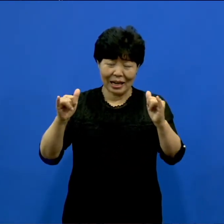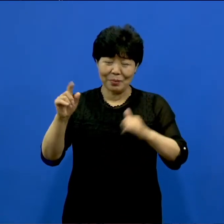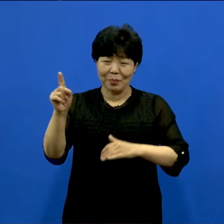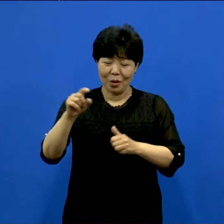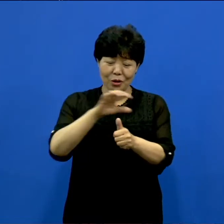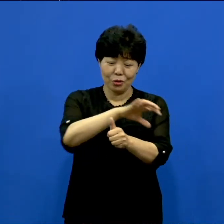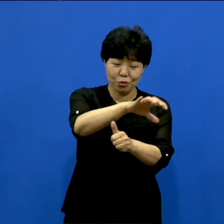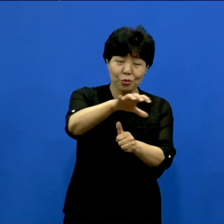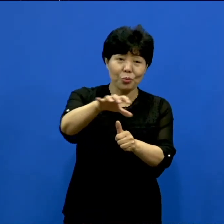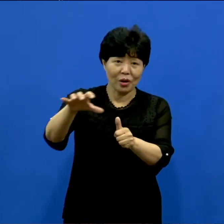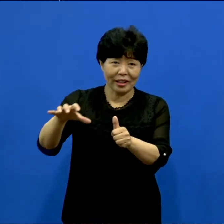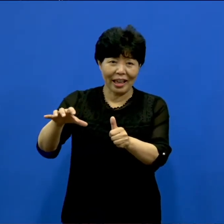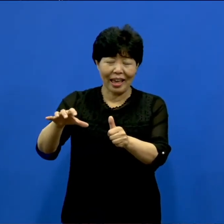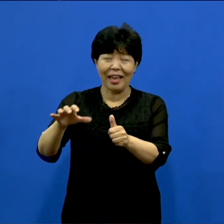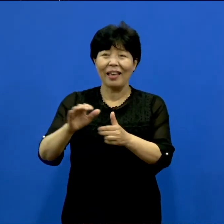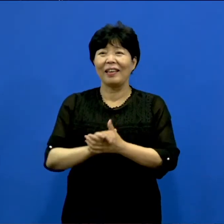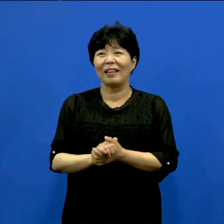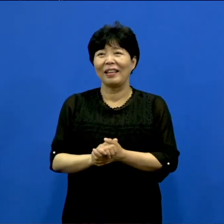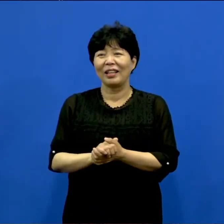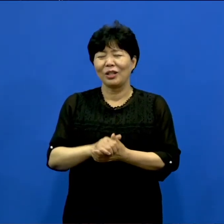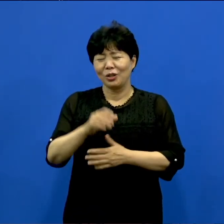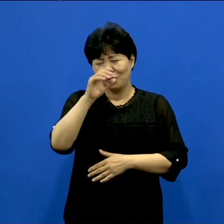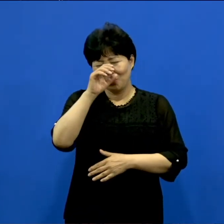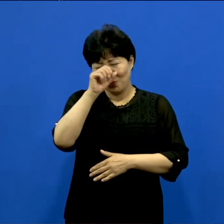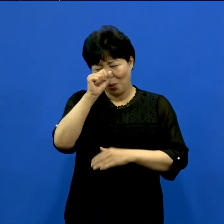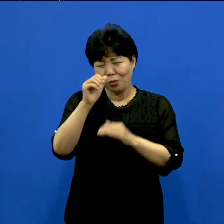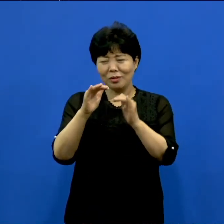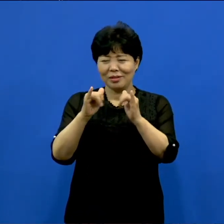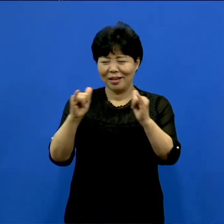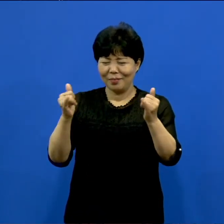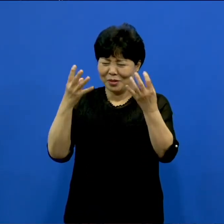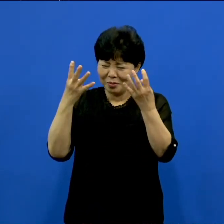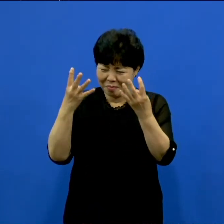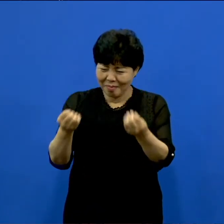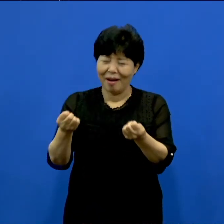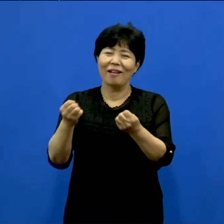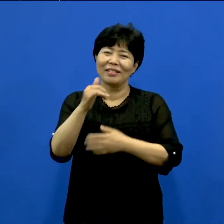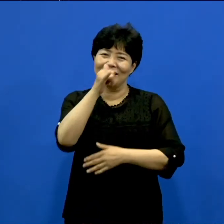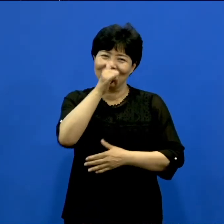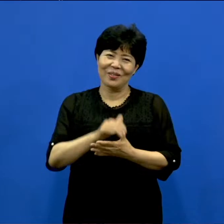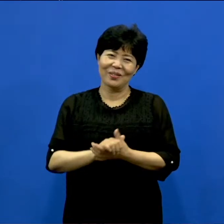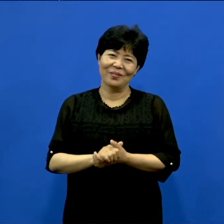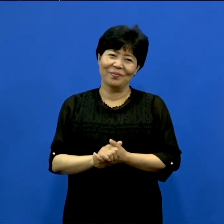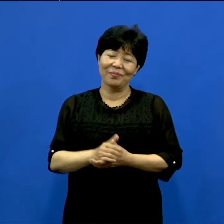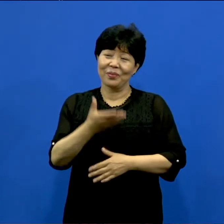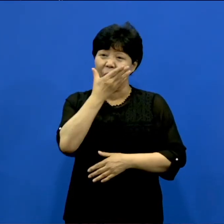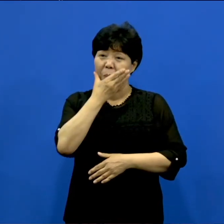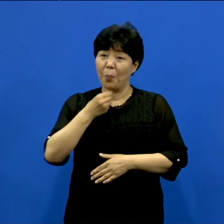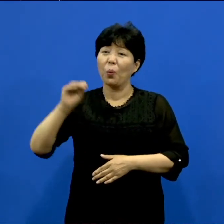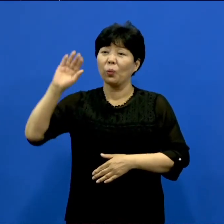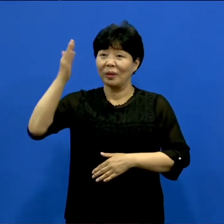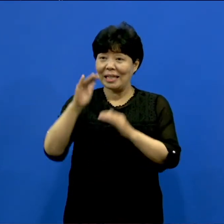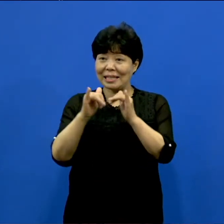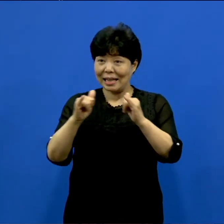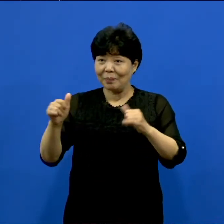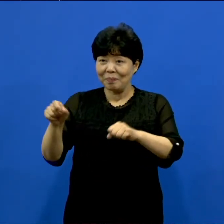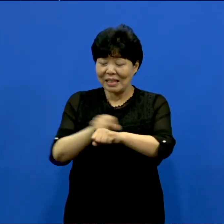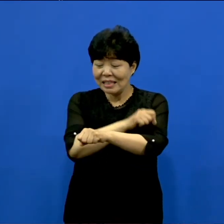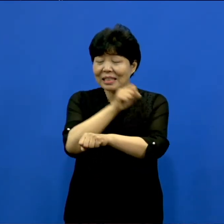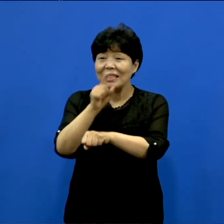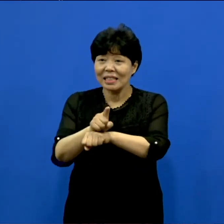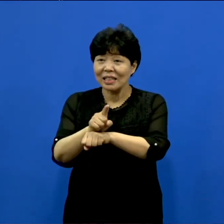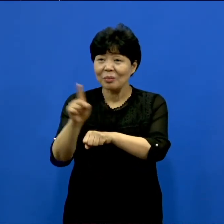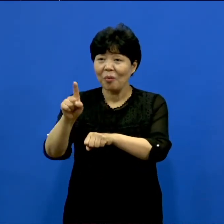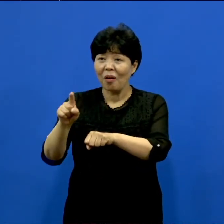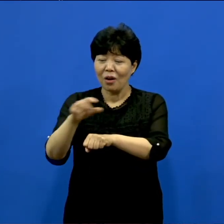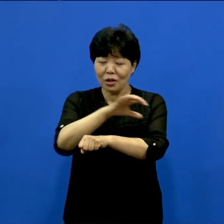주변에 굉장히 좋은 사람이 있어요. 이 복된 삶을 살아가는 사람의 특징이 있는데